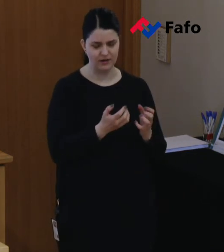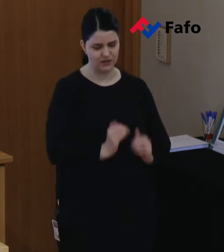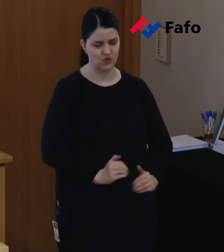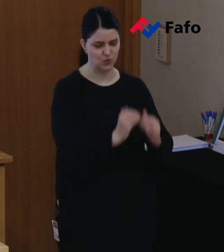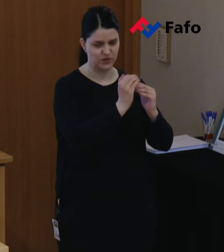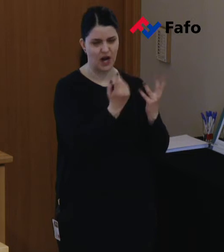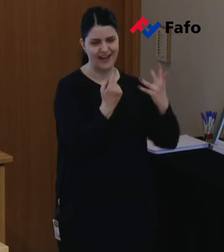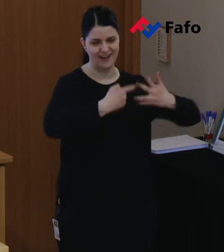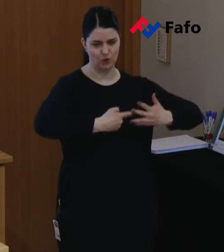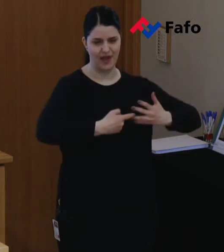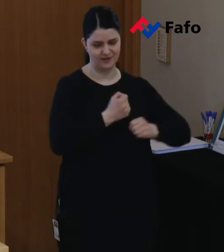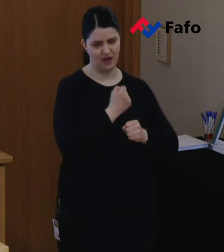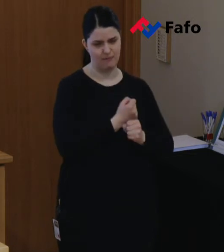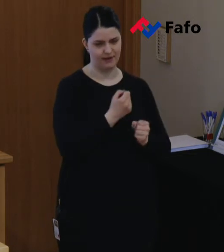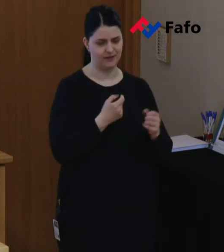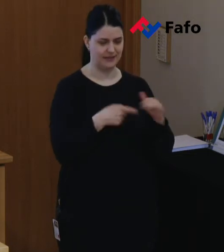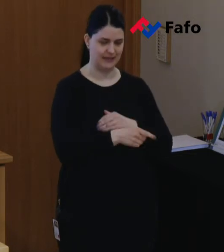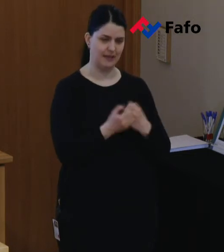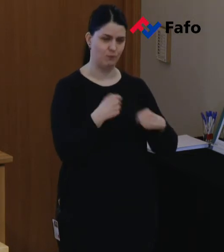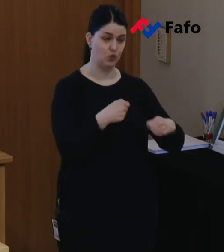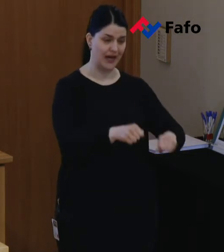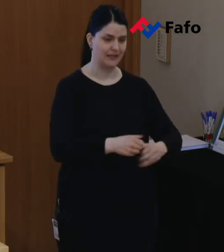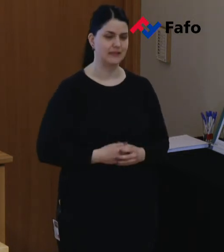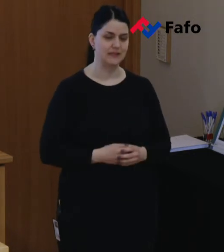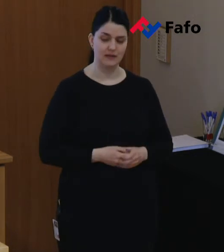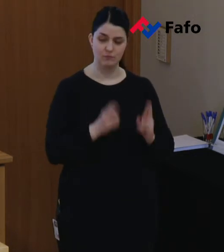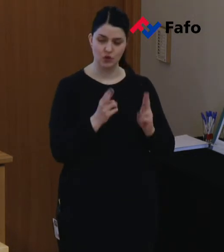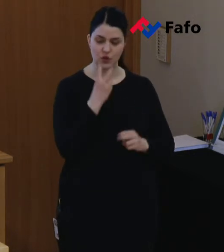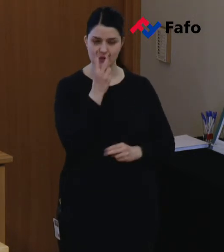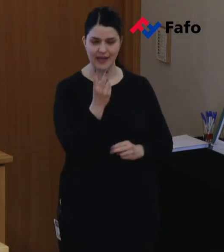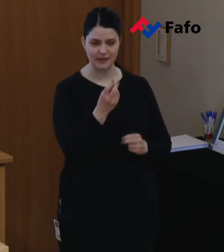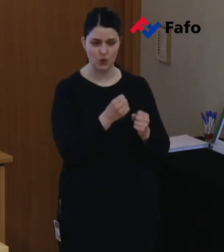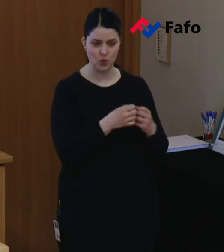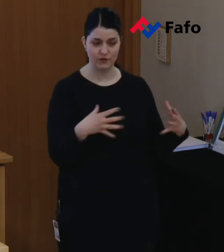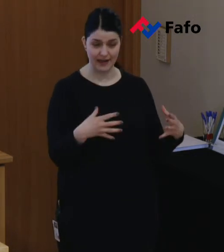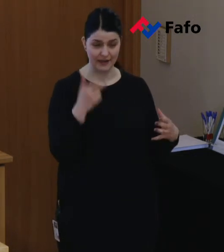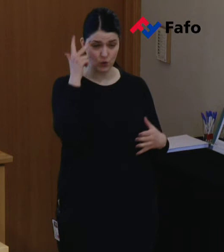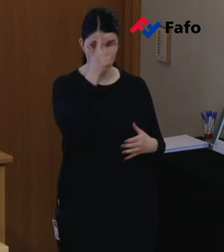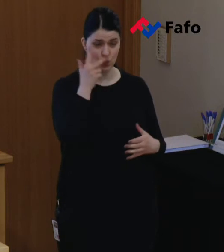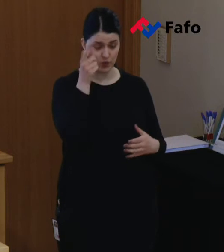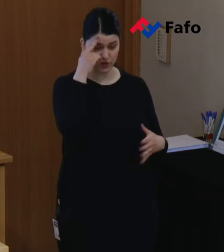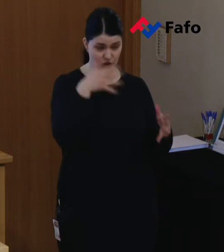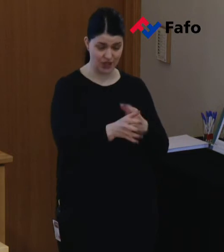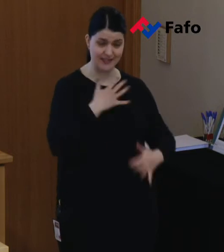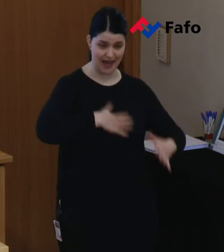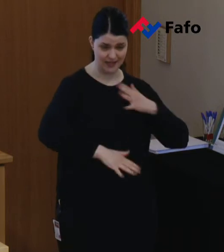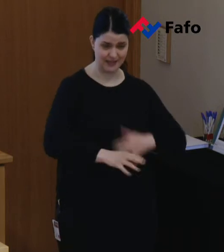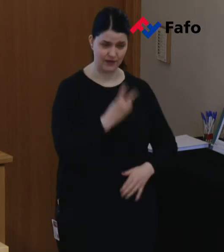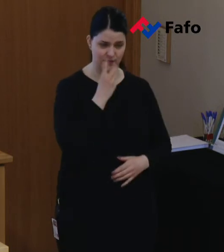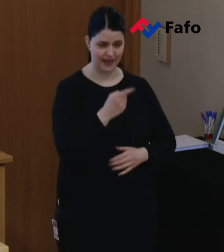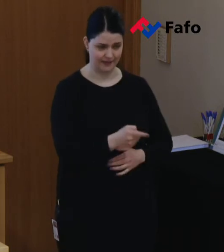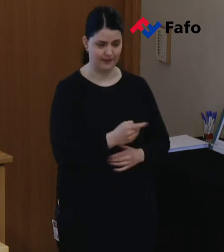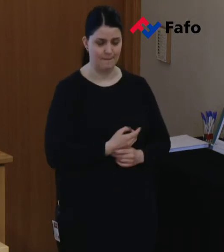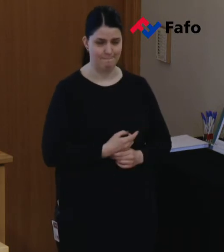sosial inkludering i prosjektene. Så har vi også sett på utvikling i rus og psykisk helse problemer,